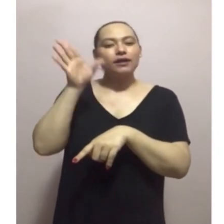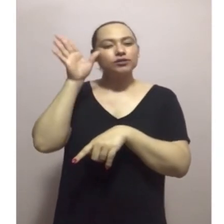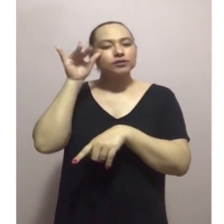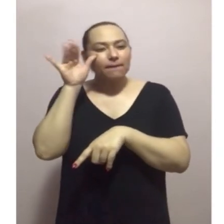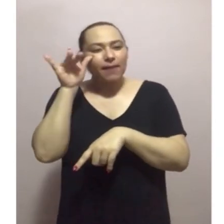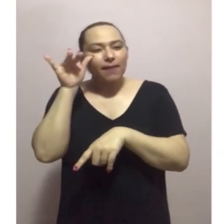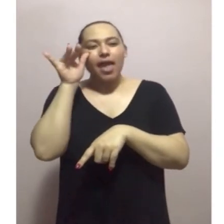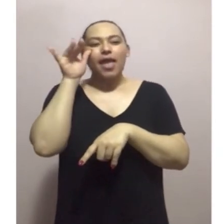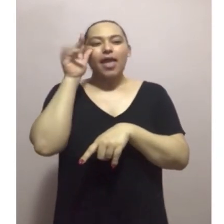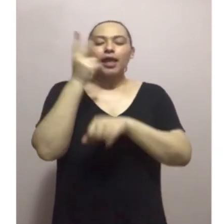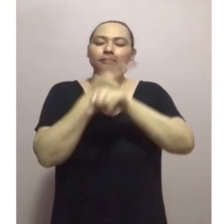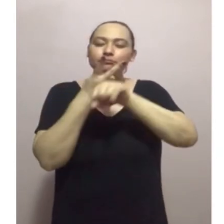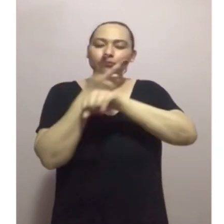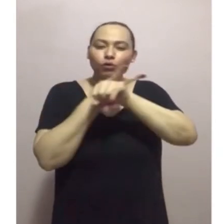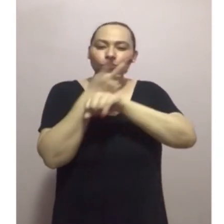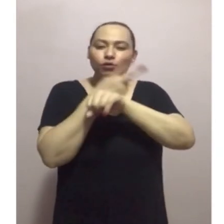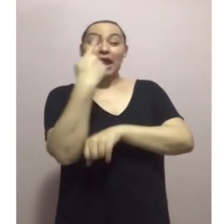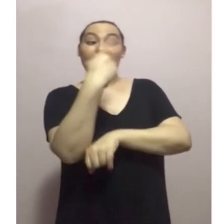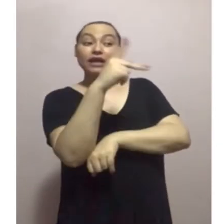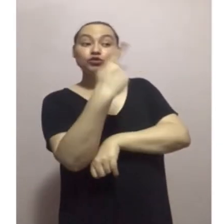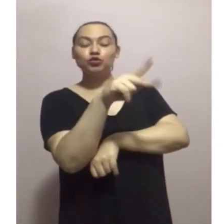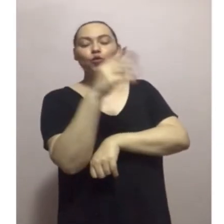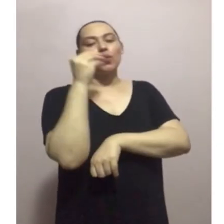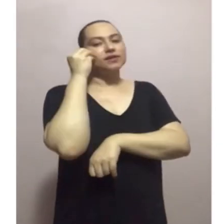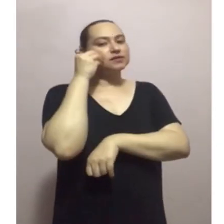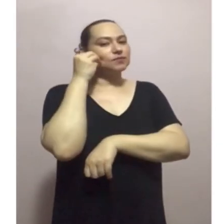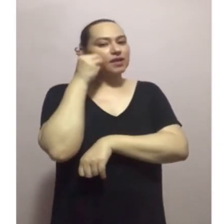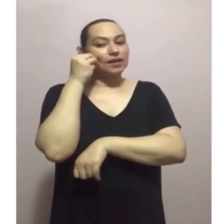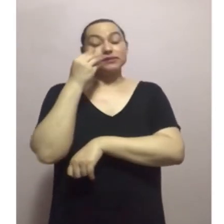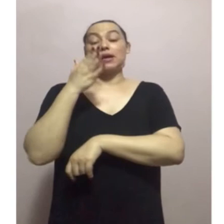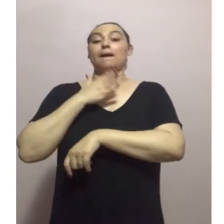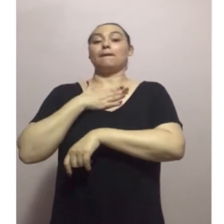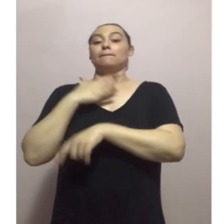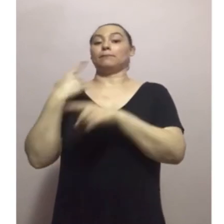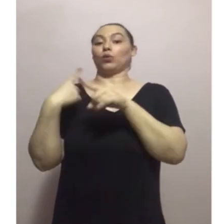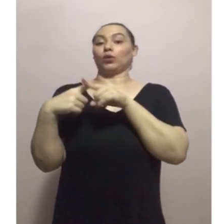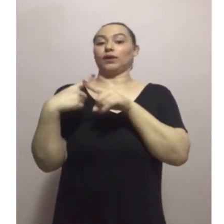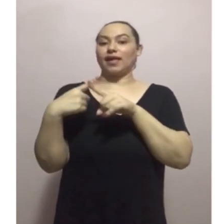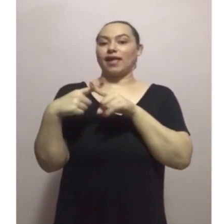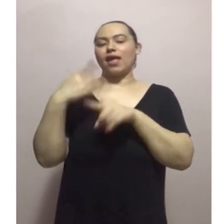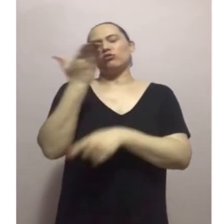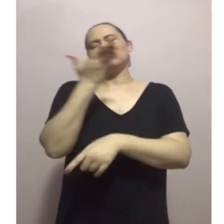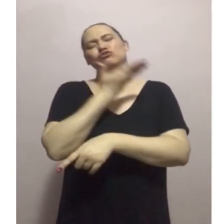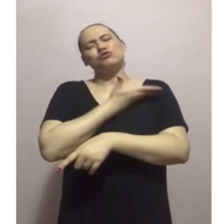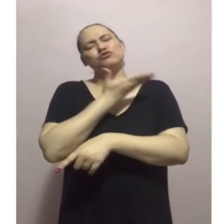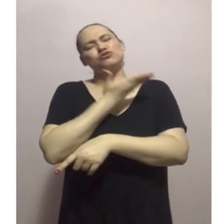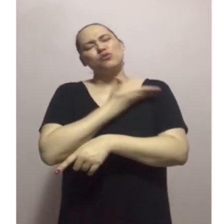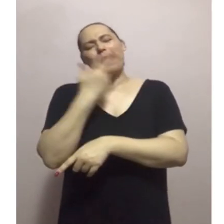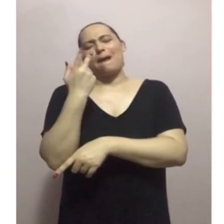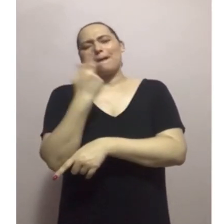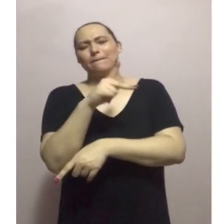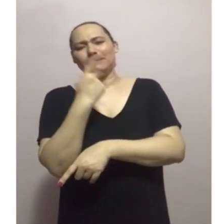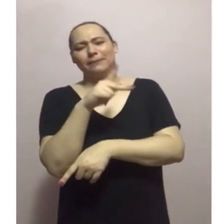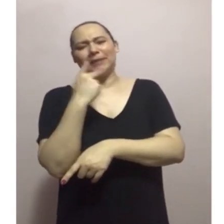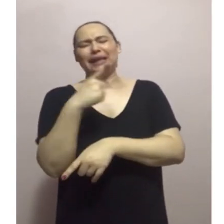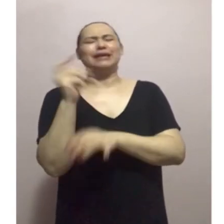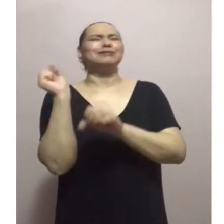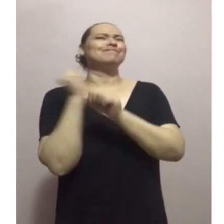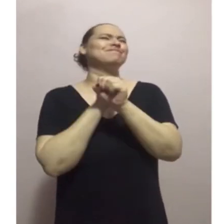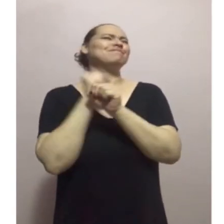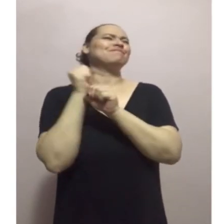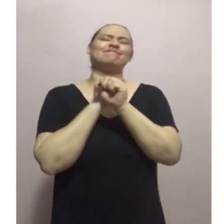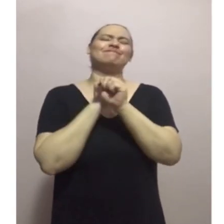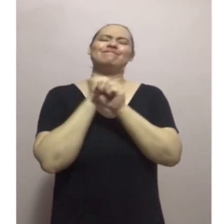mas eu quero que você me conte como foi essa transformação, porque eu que sou parceira, que